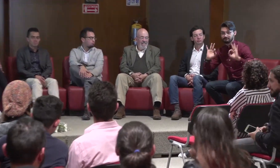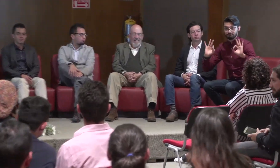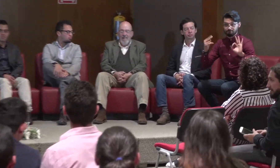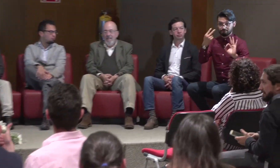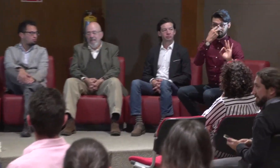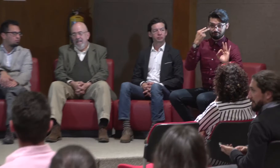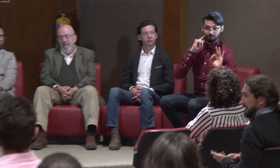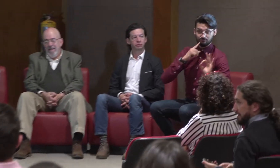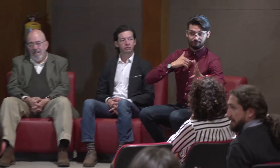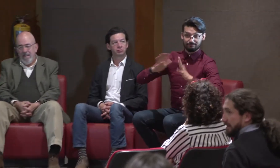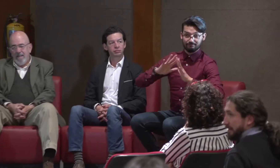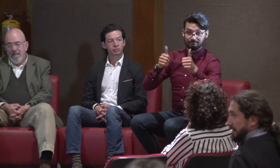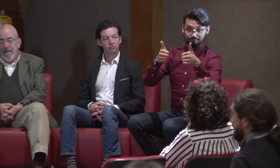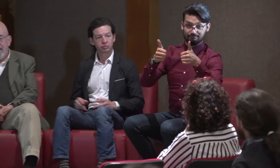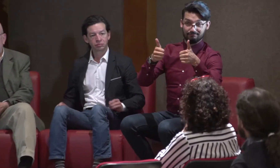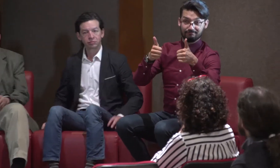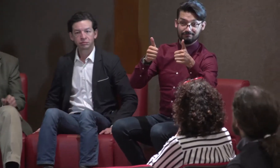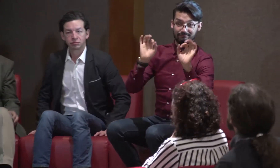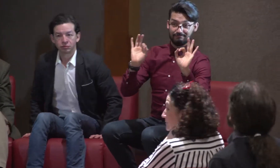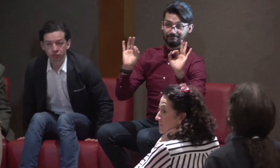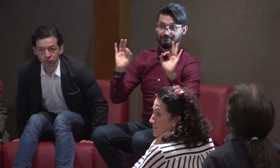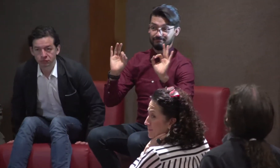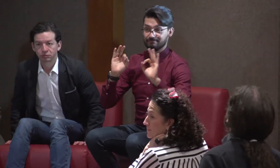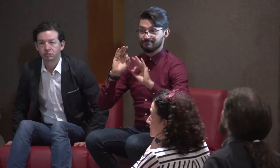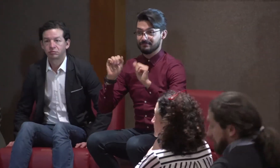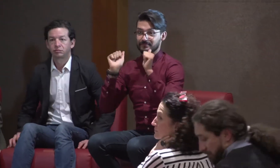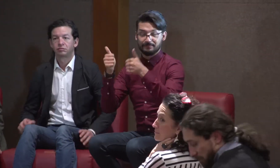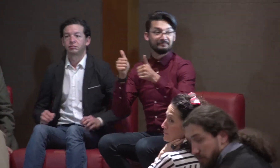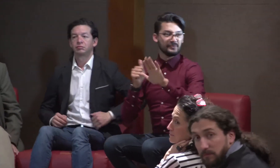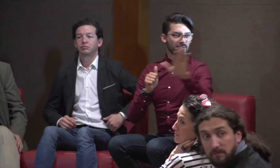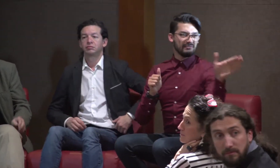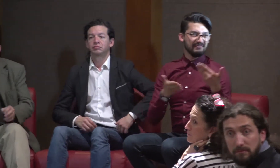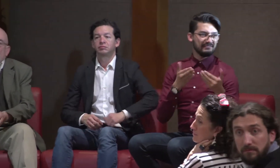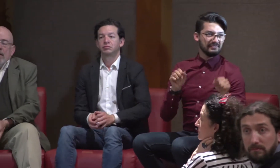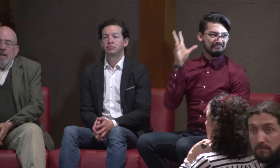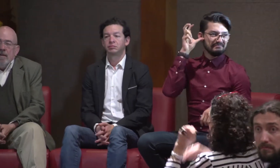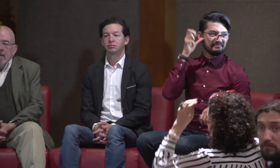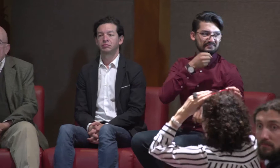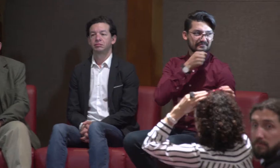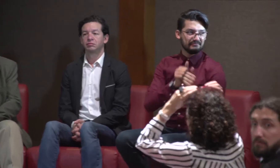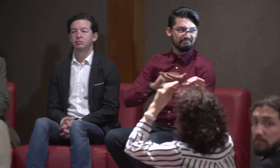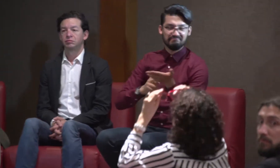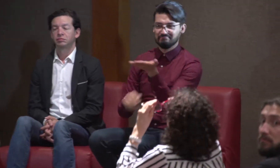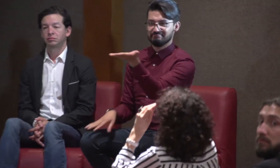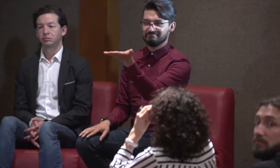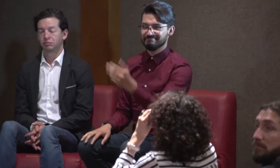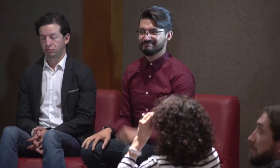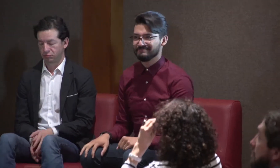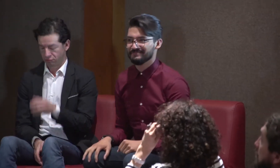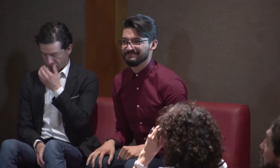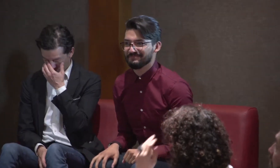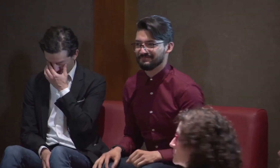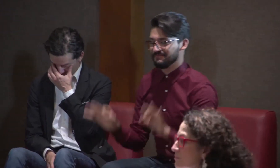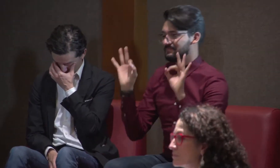¿Las personas sordas nos observan claramente? ¿Nos observan bien? Está perfecto. Ok. Bueno, para las personas oyentes